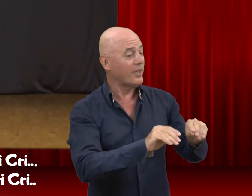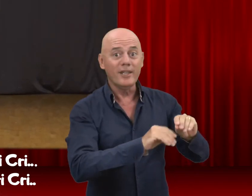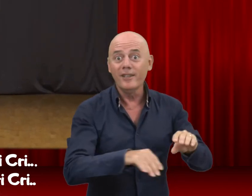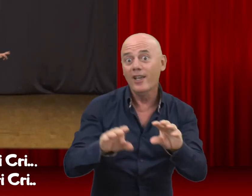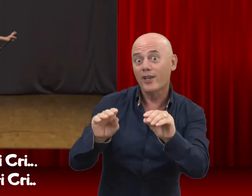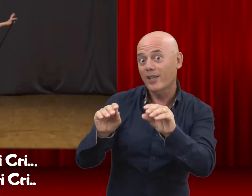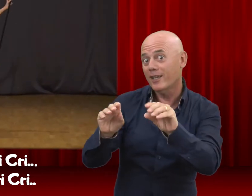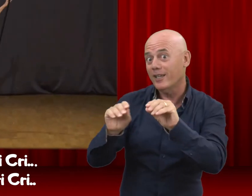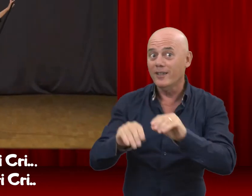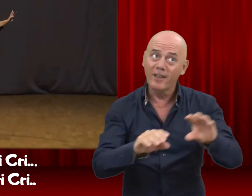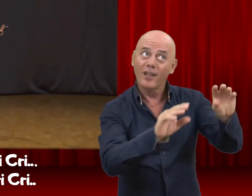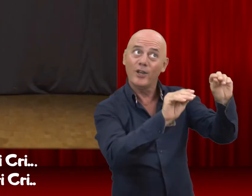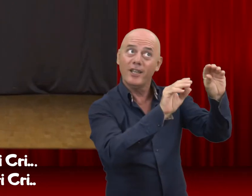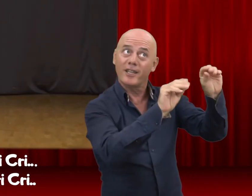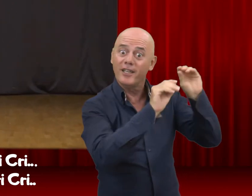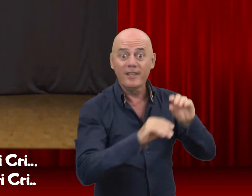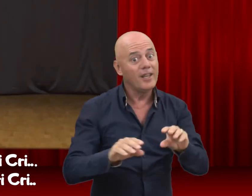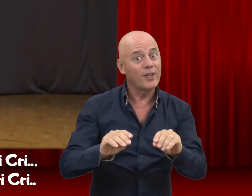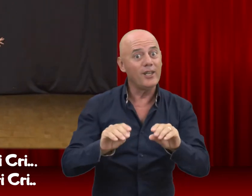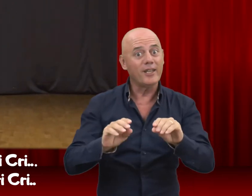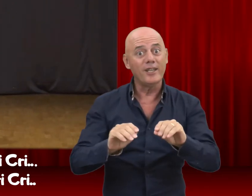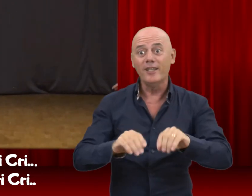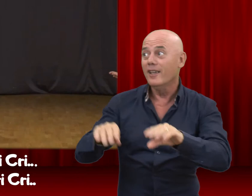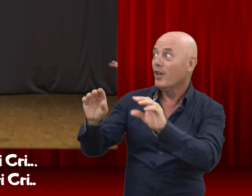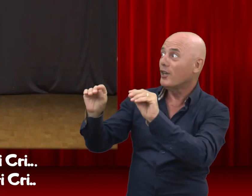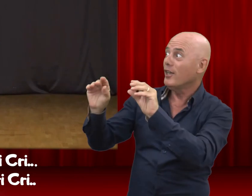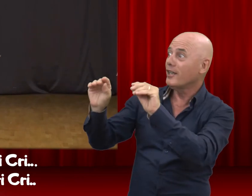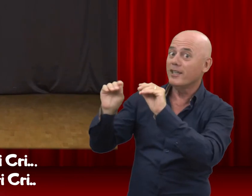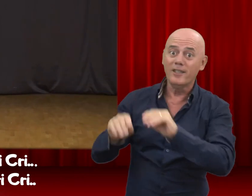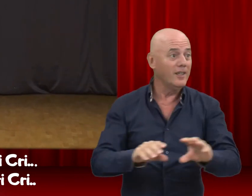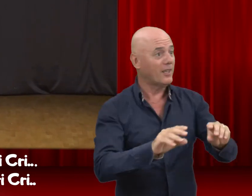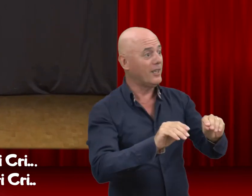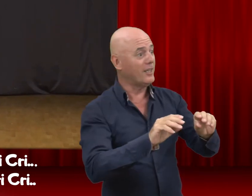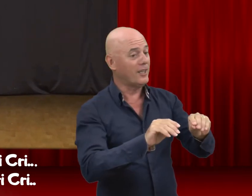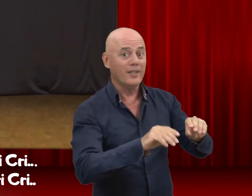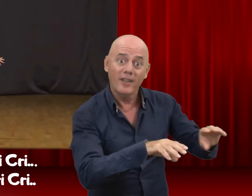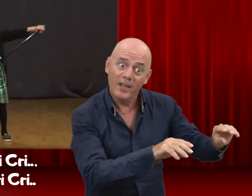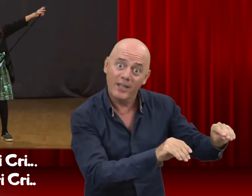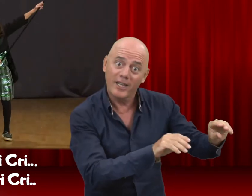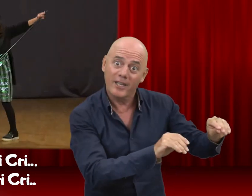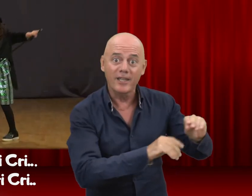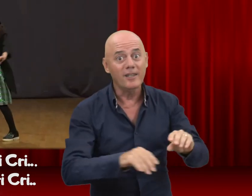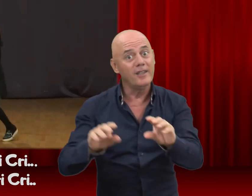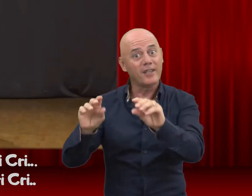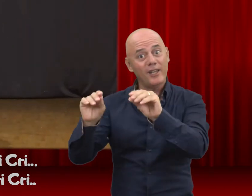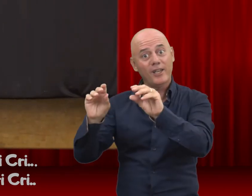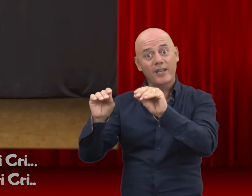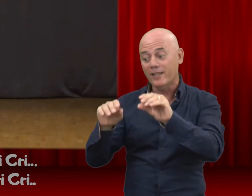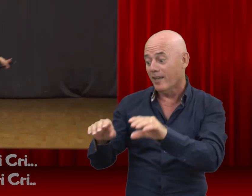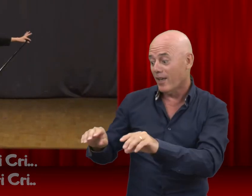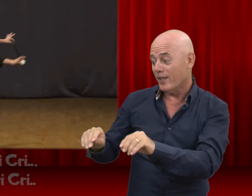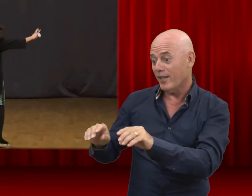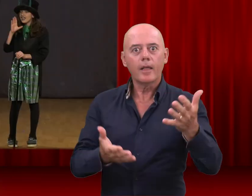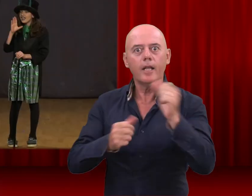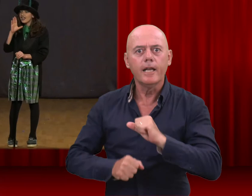cric cric, cric cric, cric cric, cric cric, cric cric, cric cric, cric cric, cric